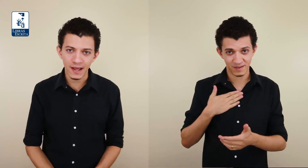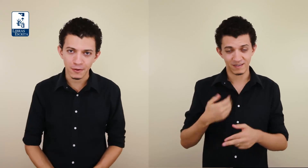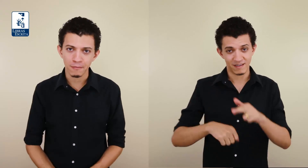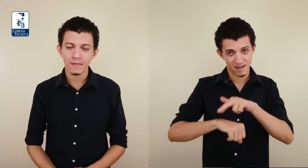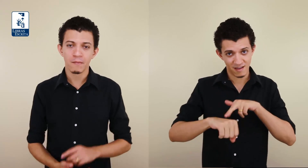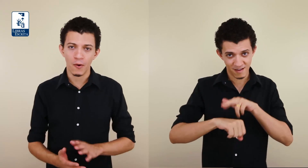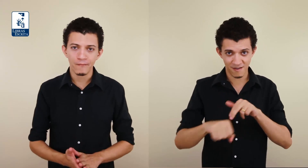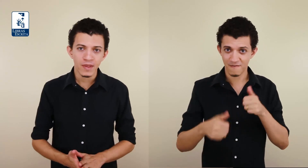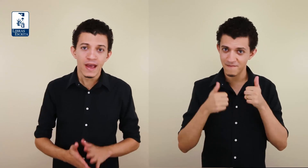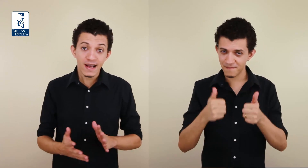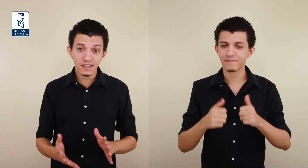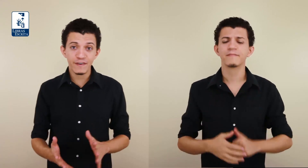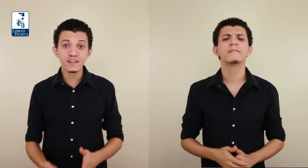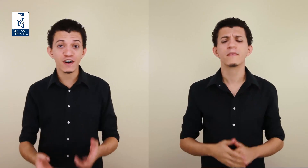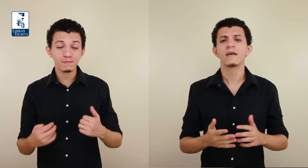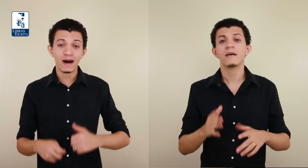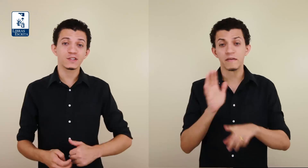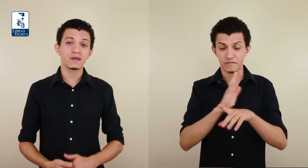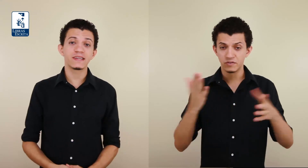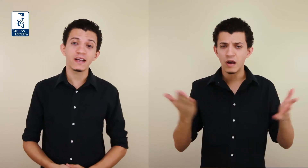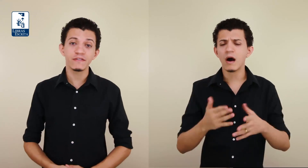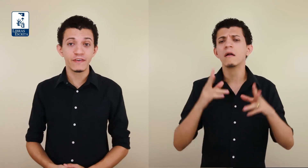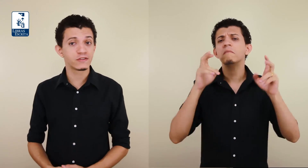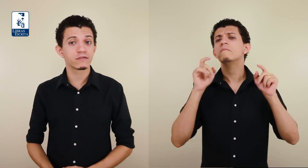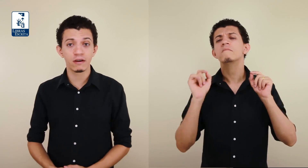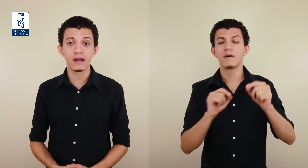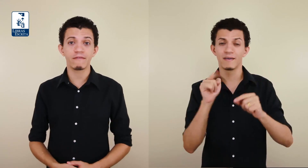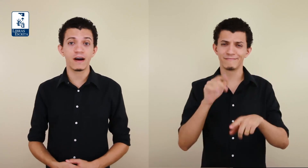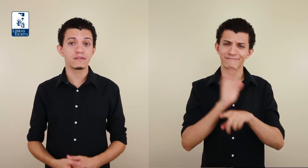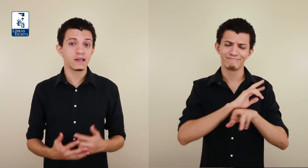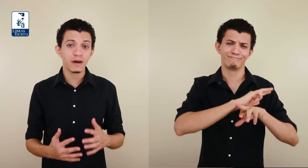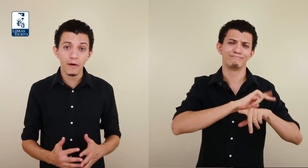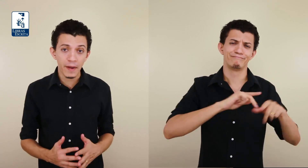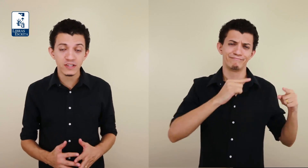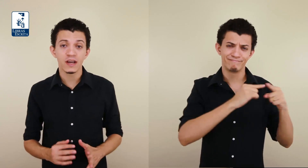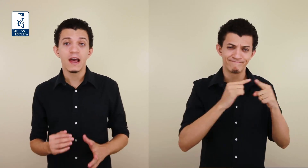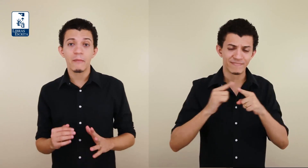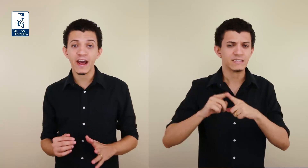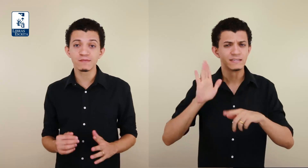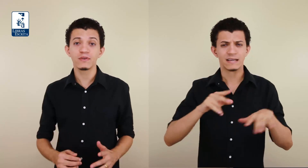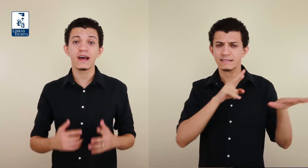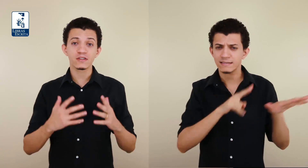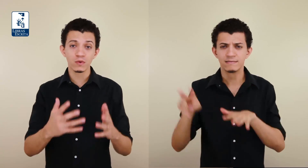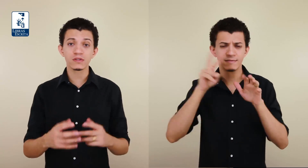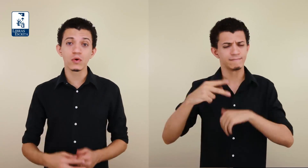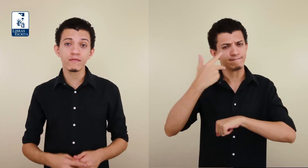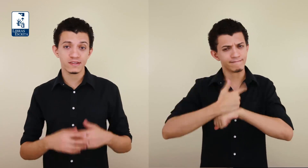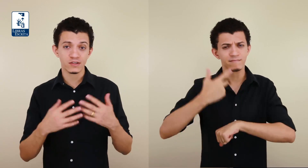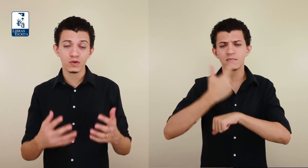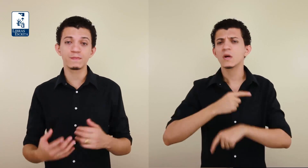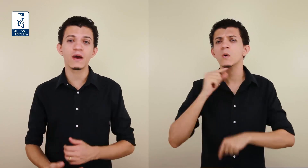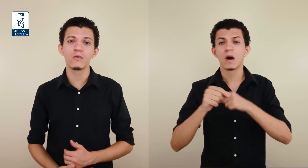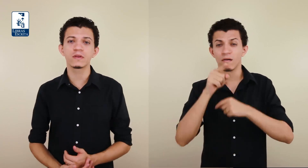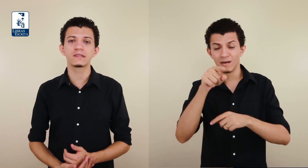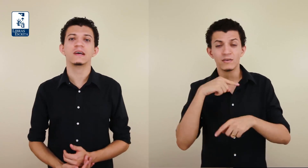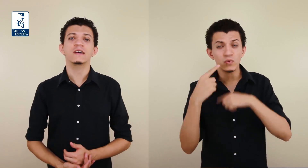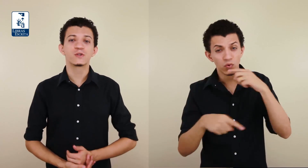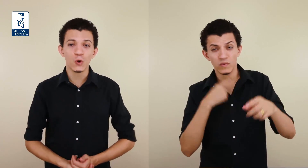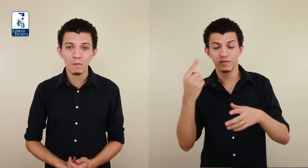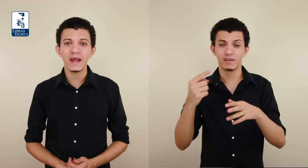Barreto. Bom, esse vídeo faz parte de uma série de vídeos que eu tenho gravado semanalmente para responder às suas dúvidas, às suas perguntas sobre